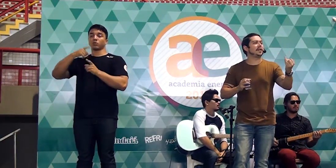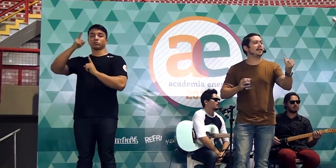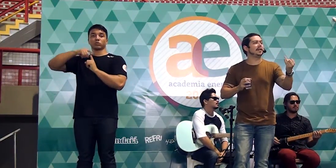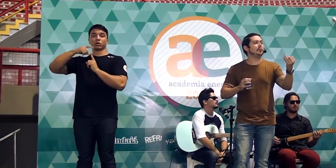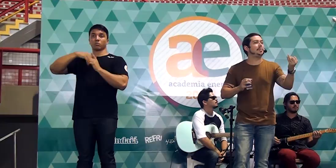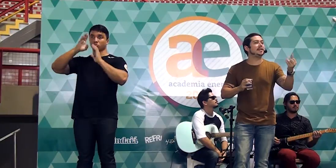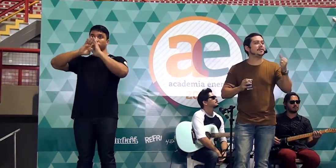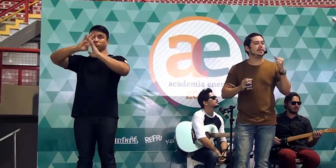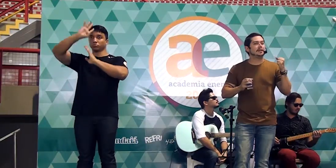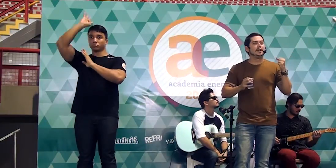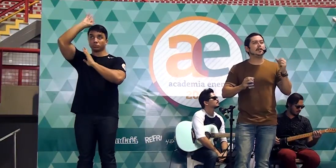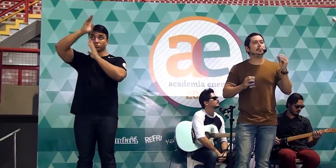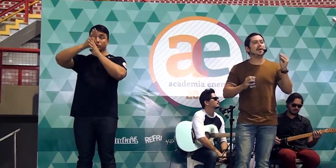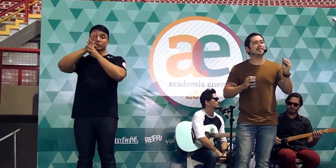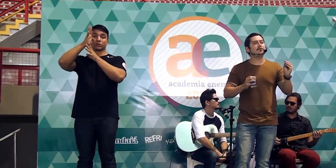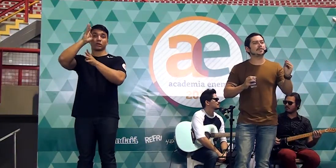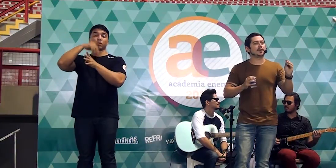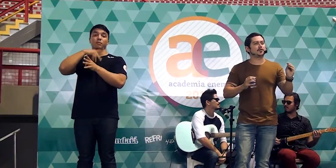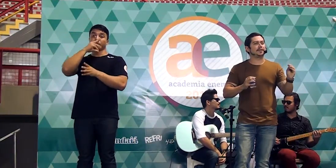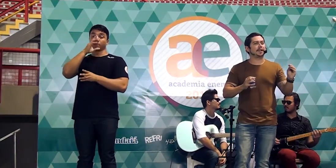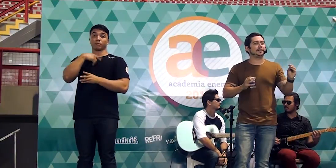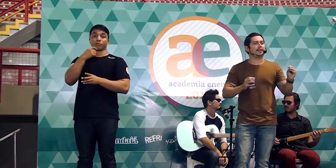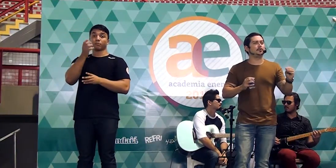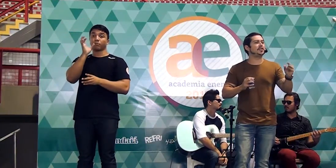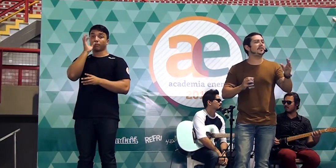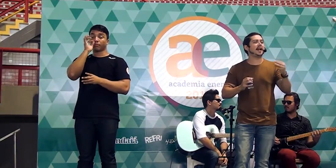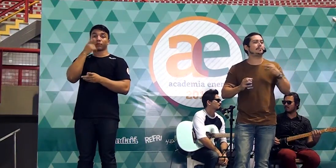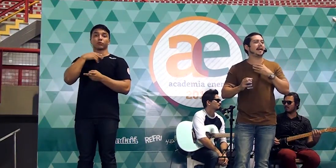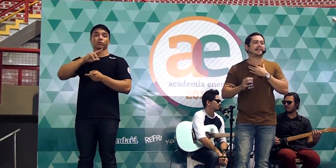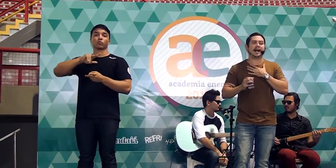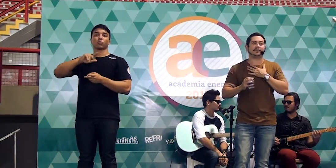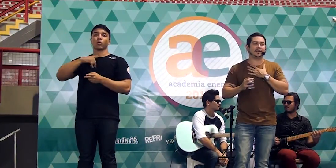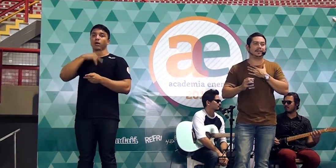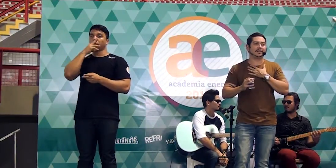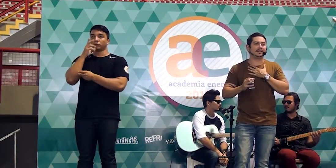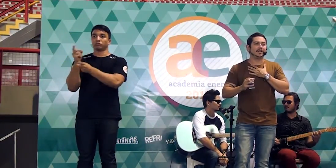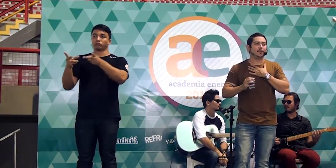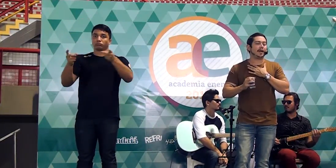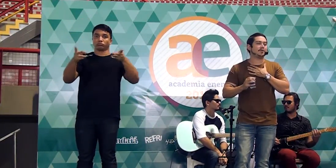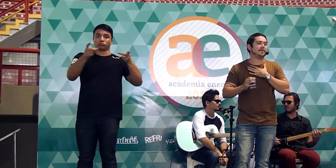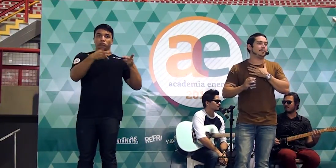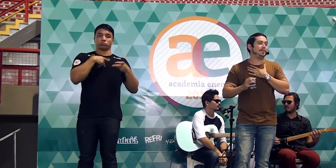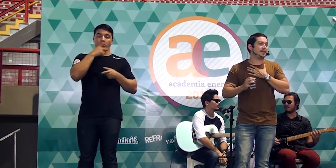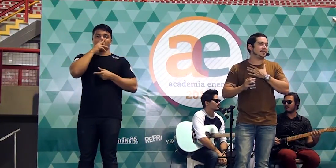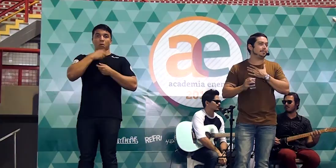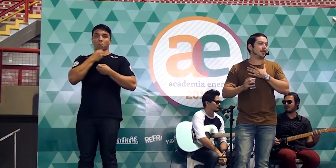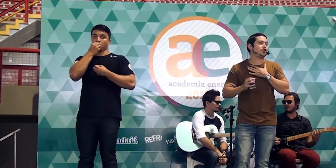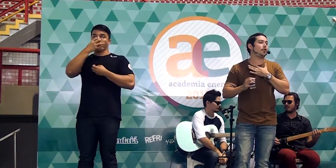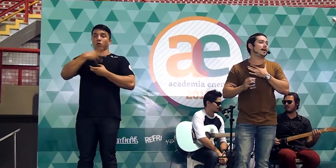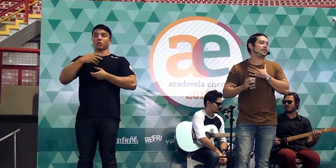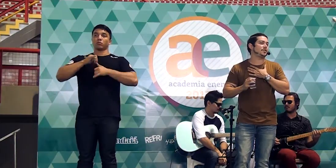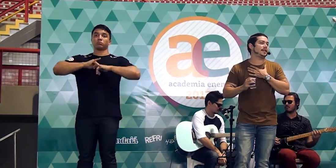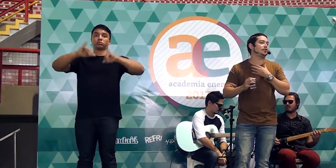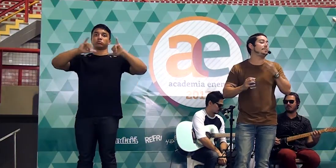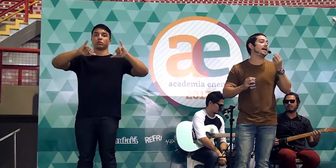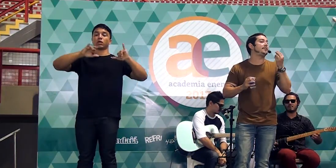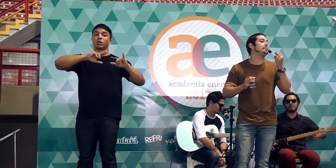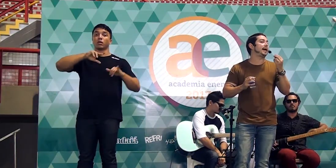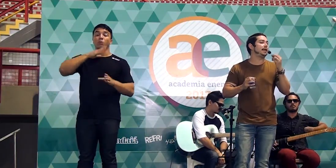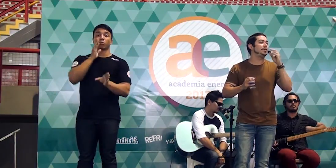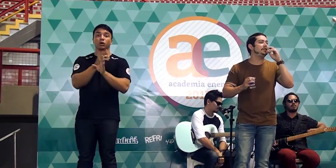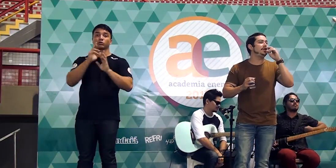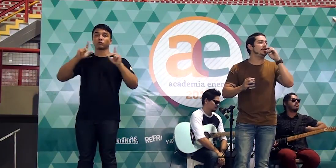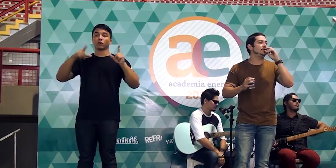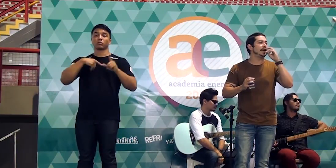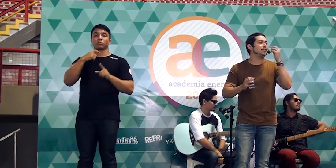usava moicano, piercing. E o piercing dos anos 80 não tinha virado mercado ainda. O cara usava piercing para chocar a sociedade. Então ele pegava